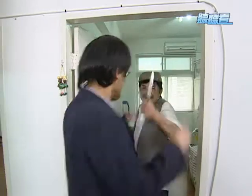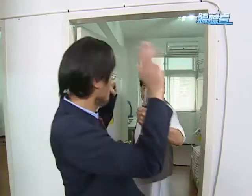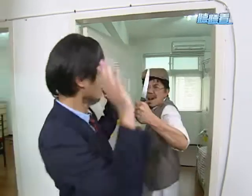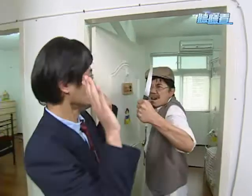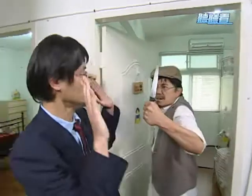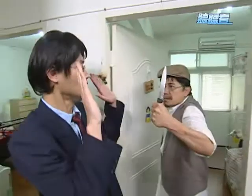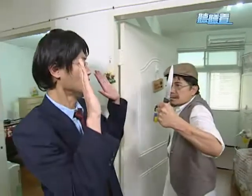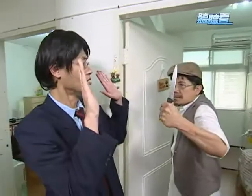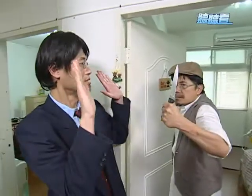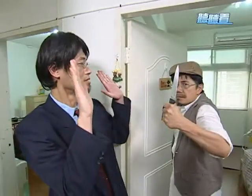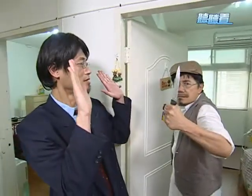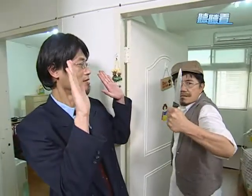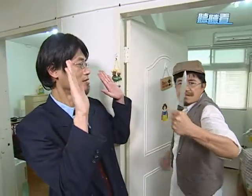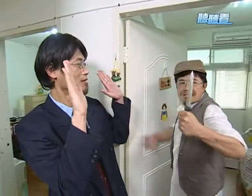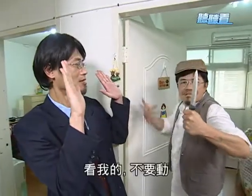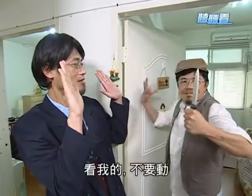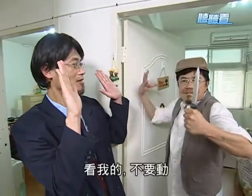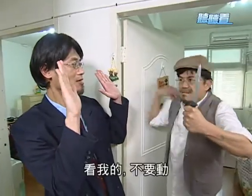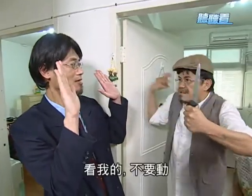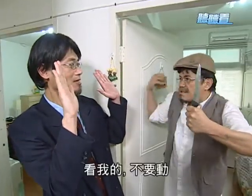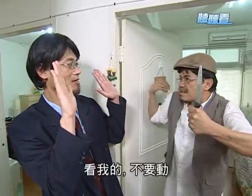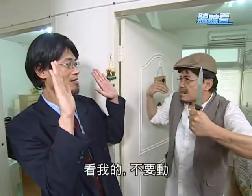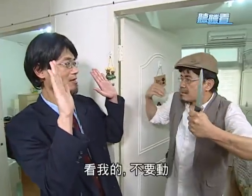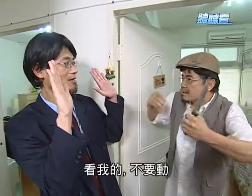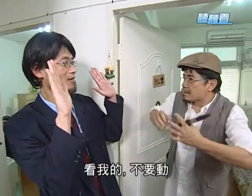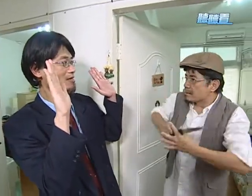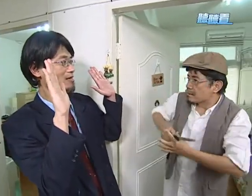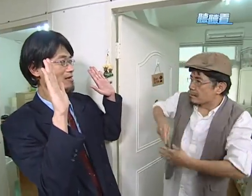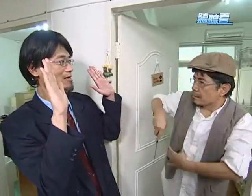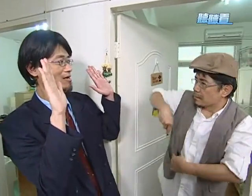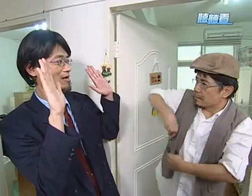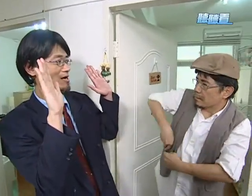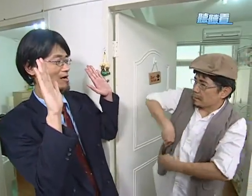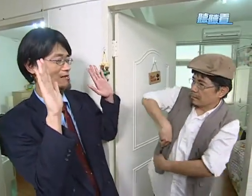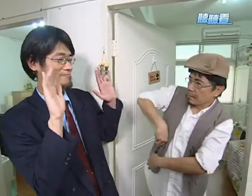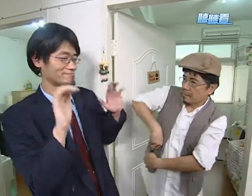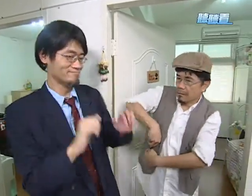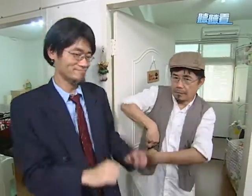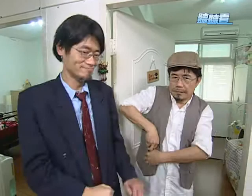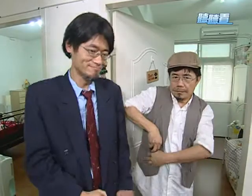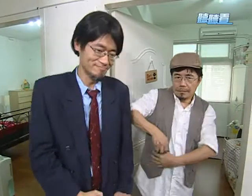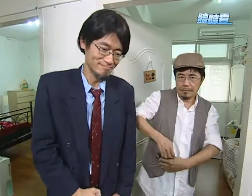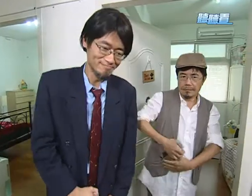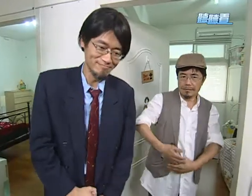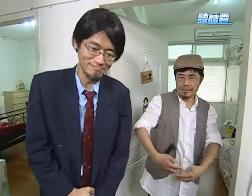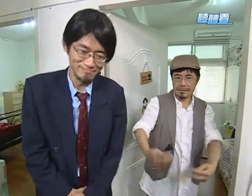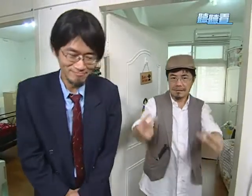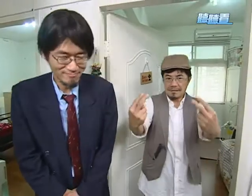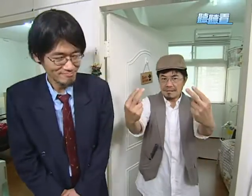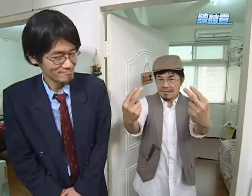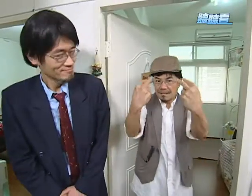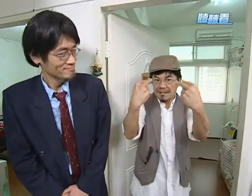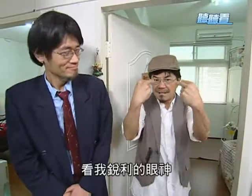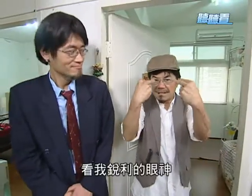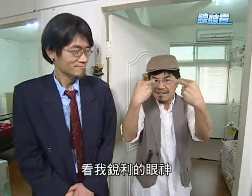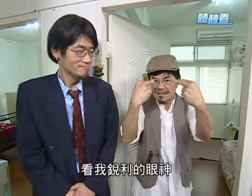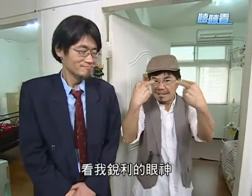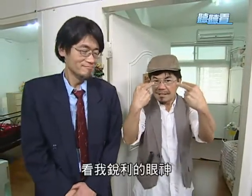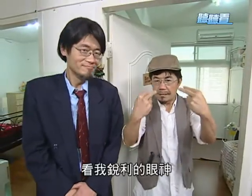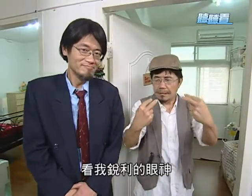看我的，不要动！ 看我锐利的眼